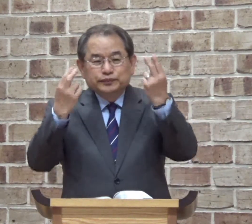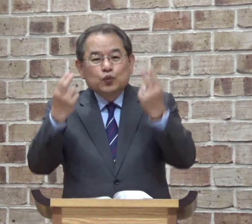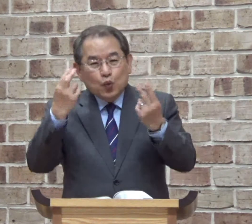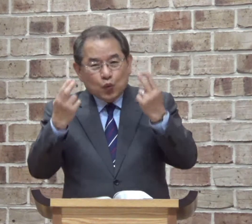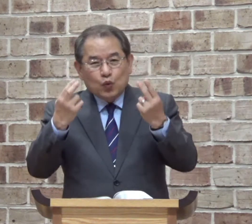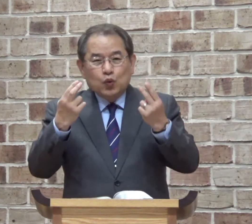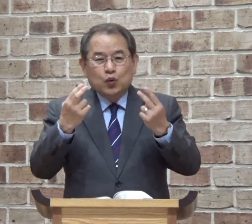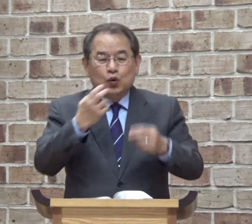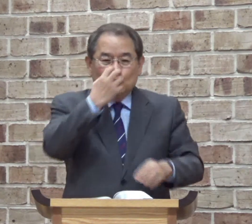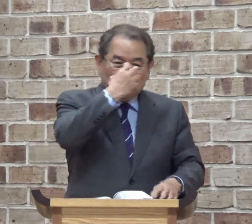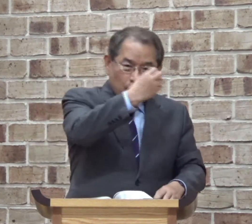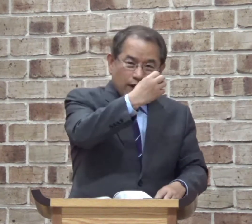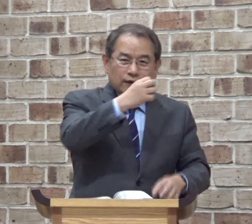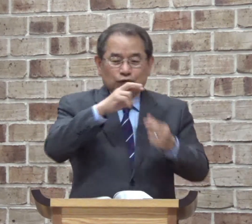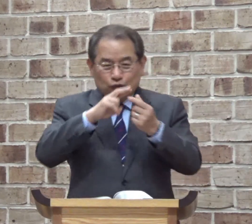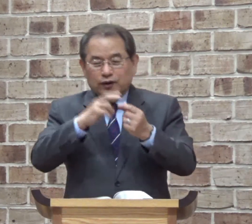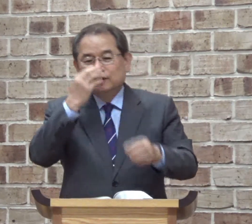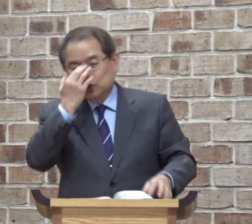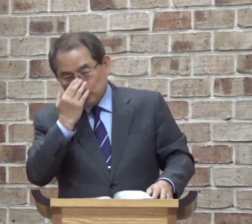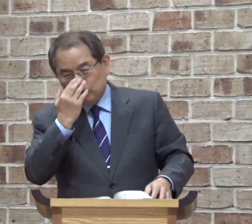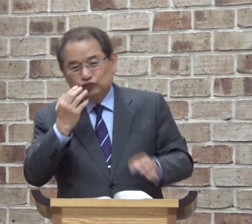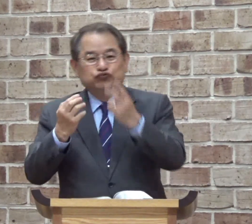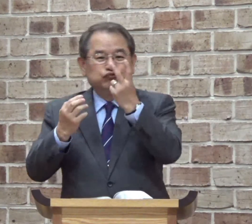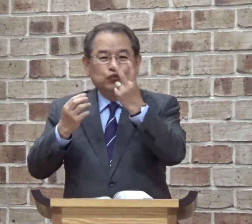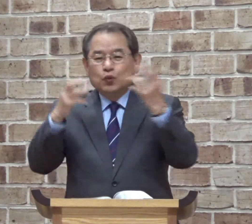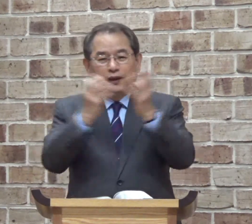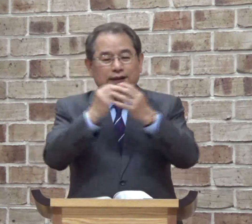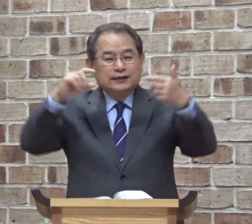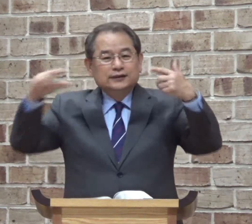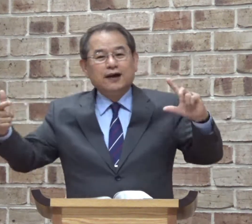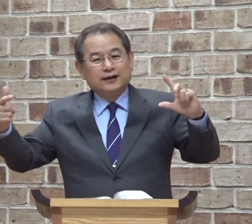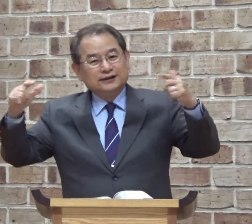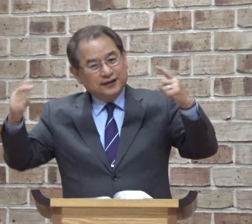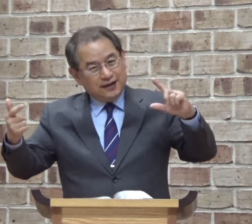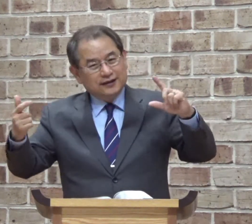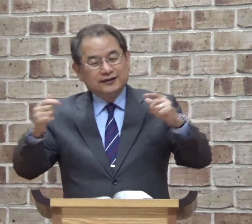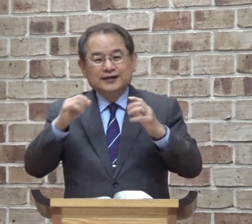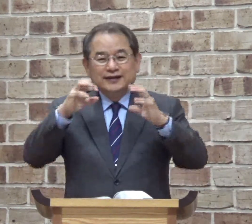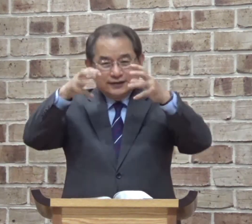교만과 겸손은 다른데요. 두 가지.